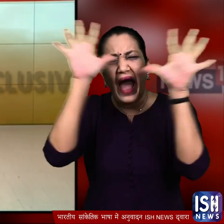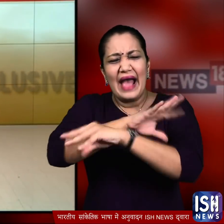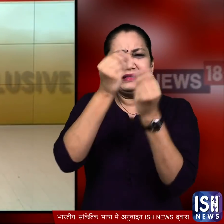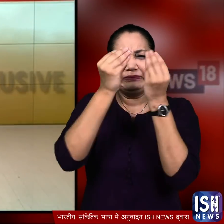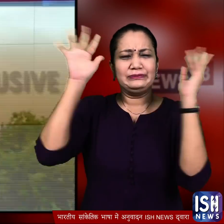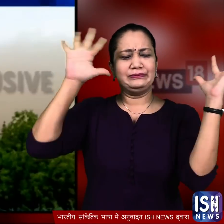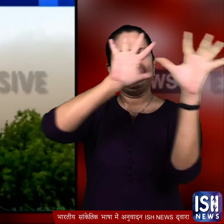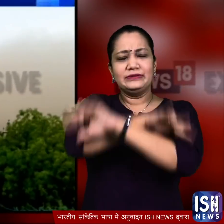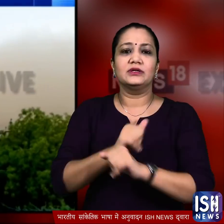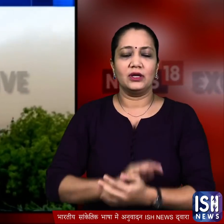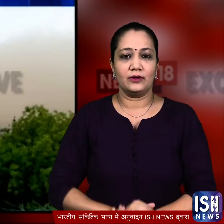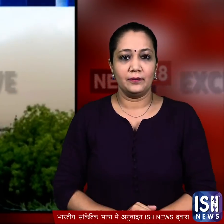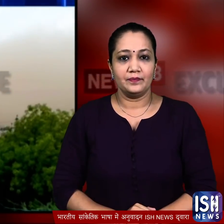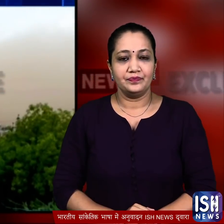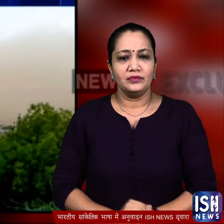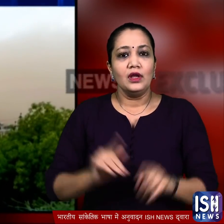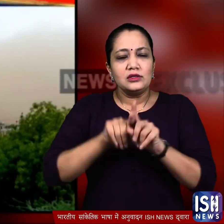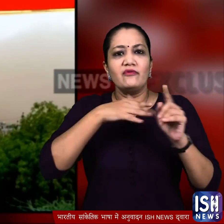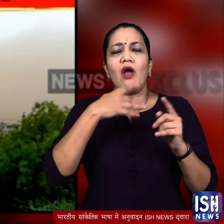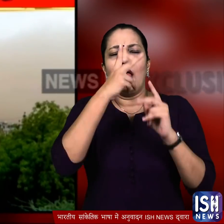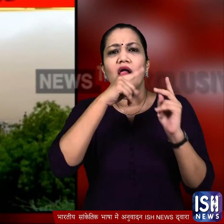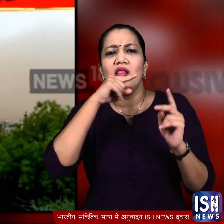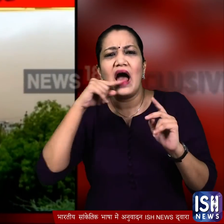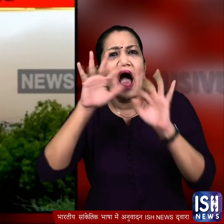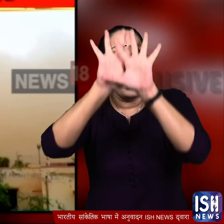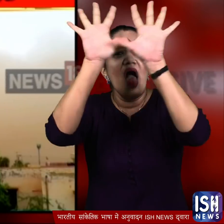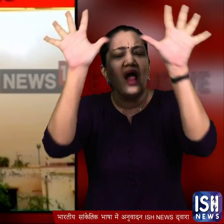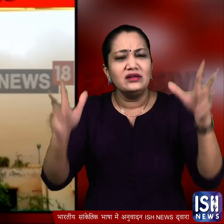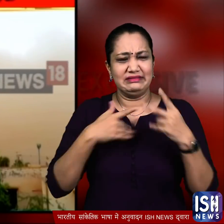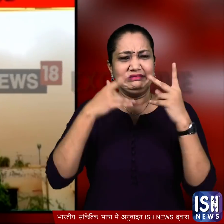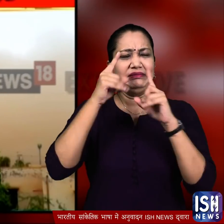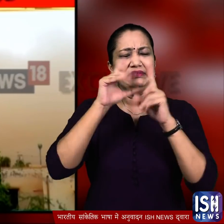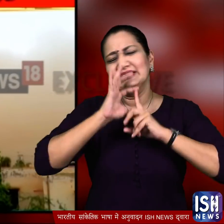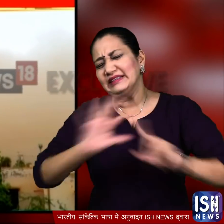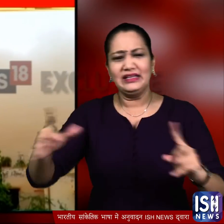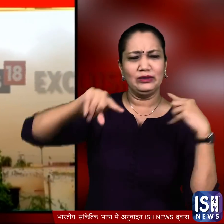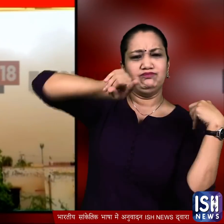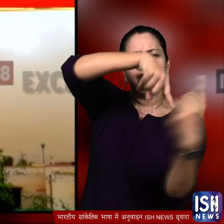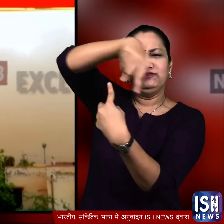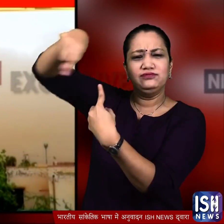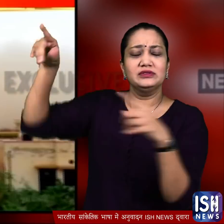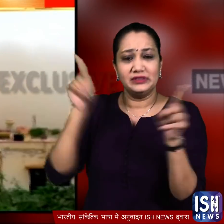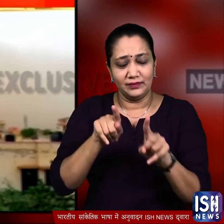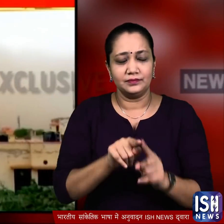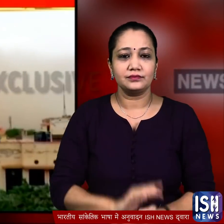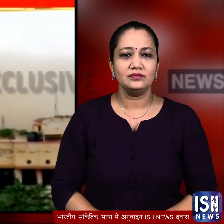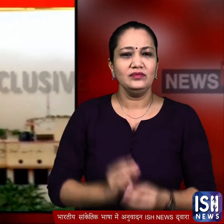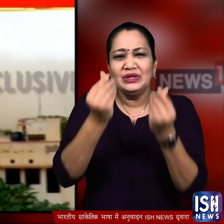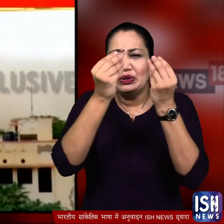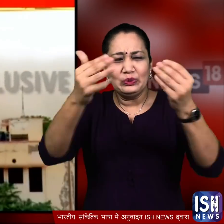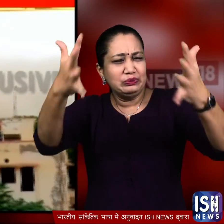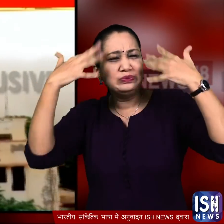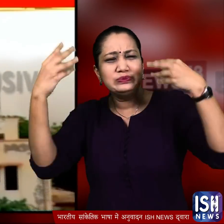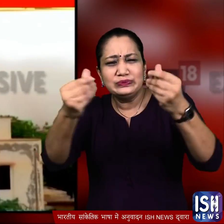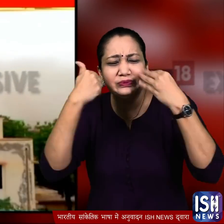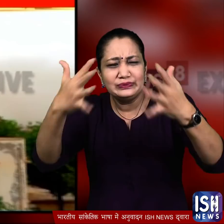गया और शहर का रंग लाल पड़ गया। ऐसा लगा जैसे कोई भयानक बवंडर शहर की तरफ बढ़ रहा हो। चारों तरफ धूल ही